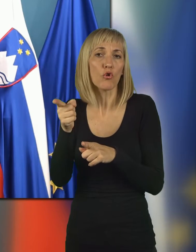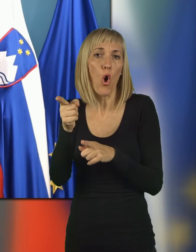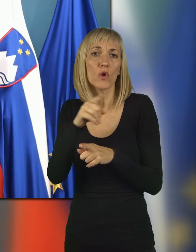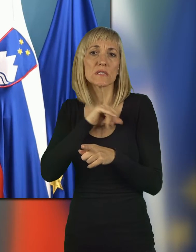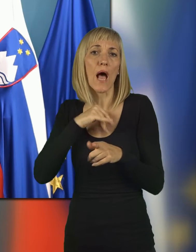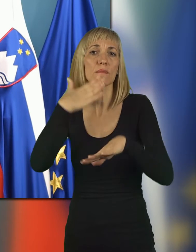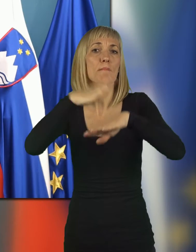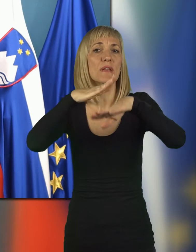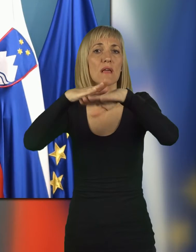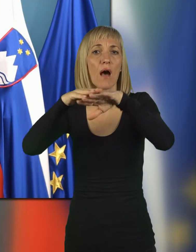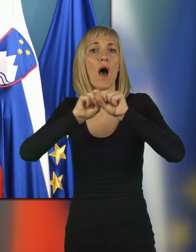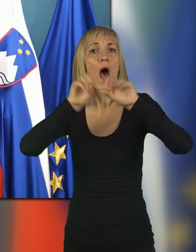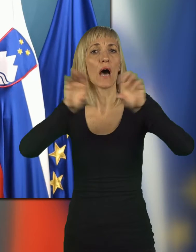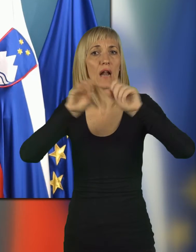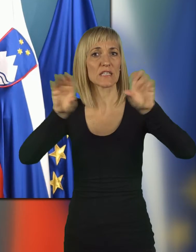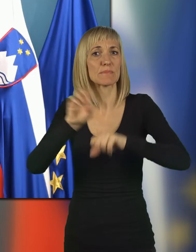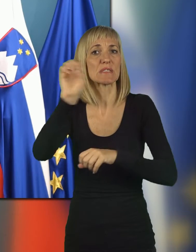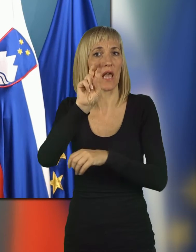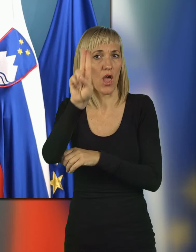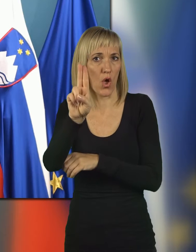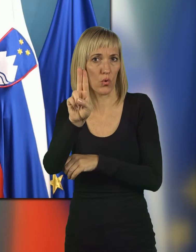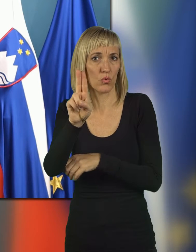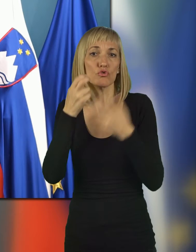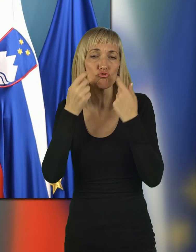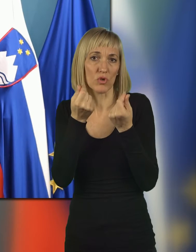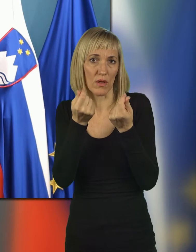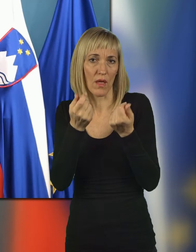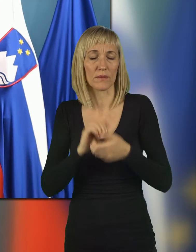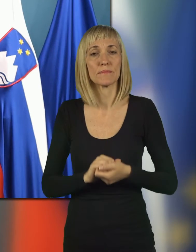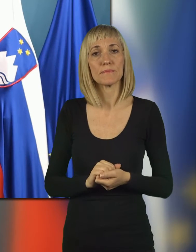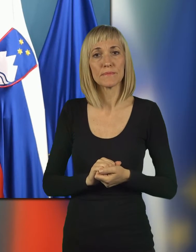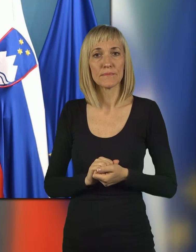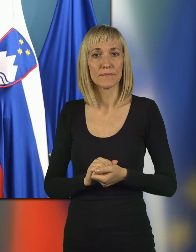evropska sredstva in ostala sredstva dostopna na ravni Evropske komisije.